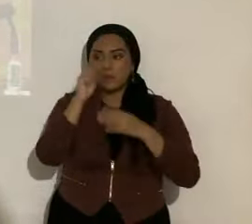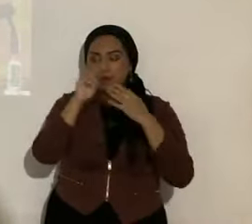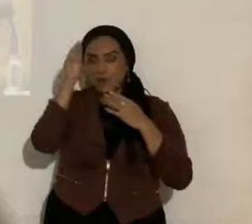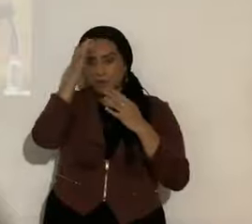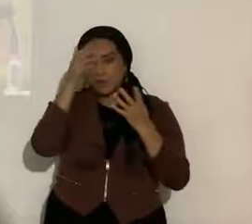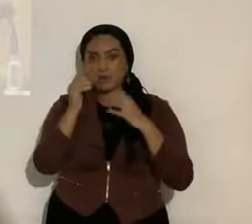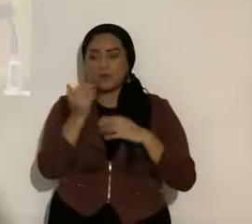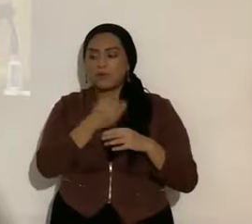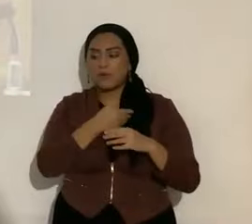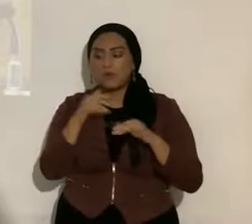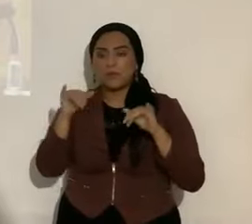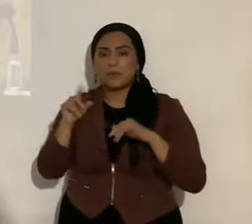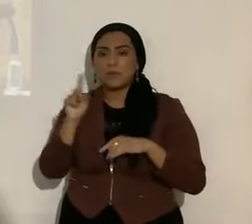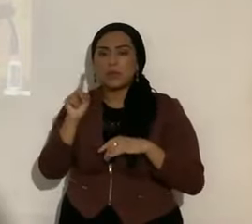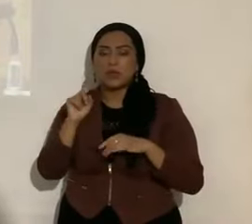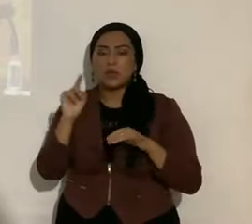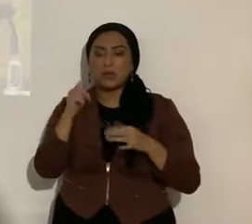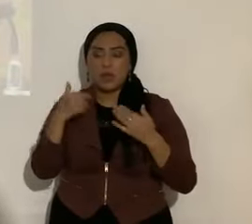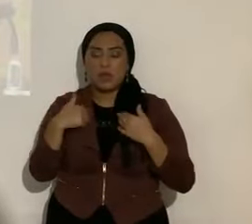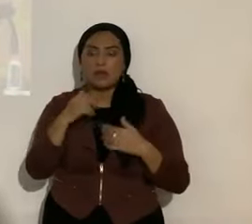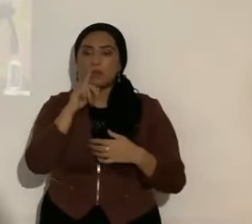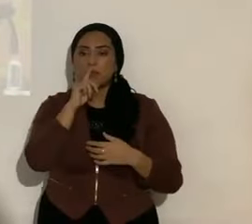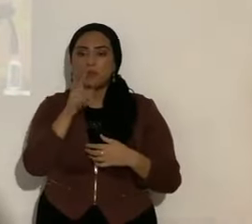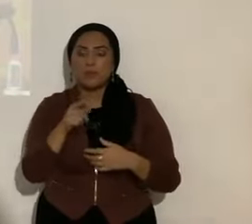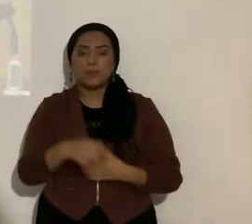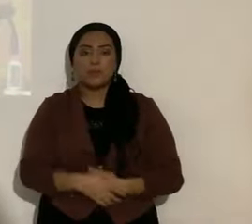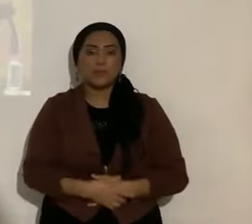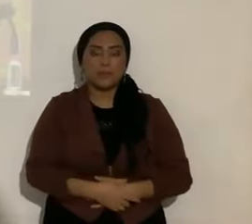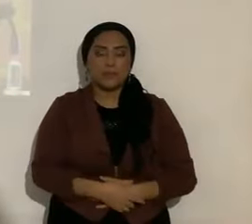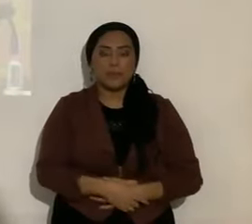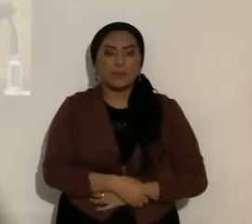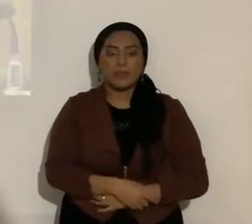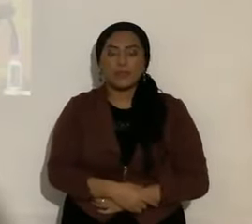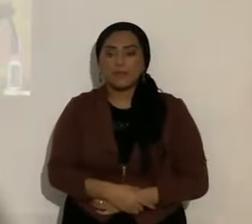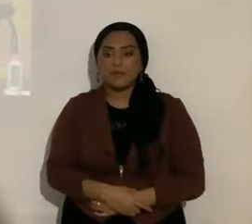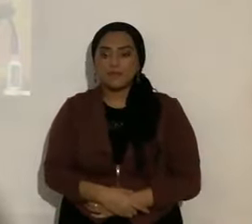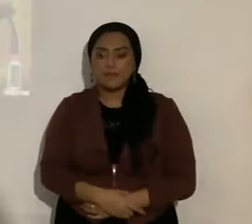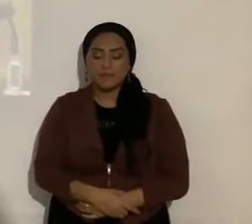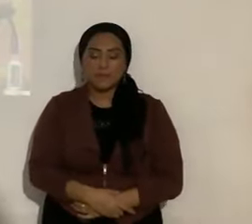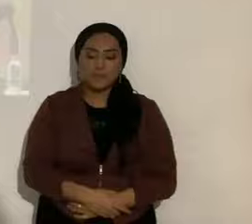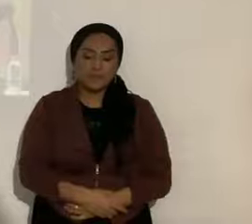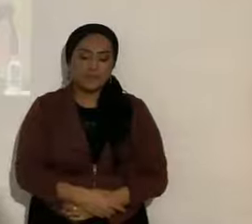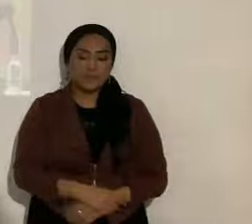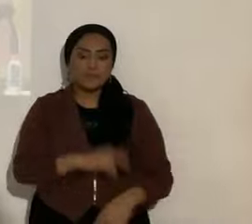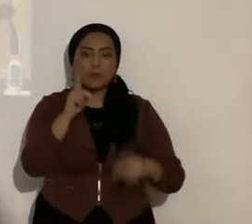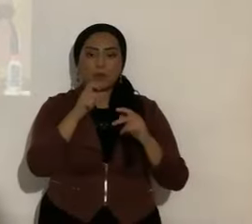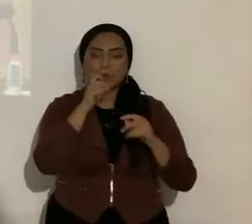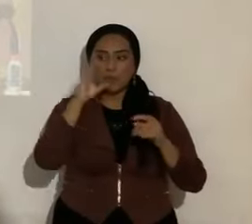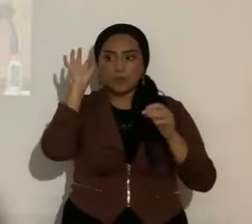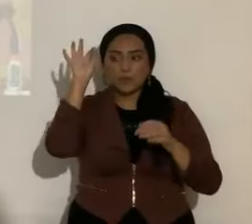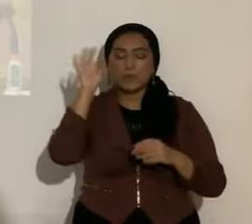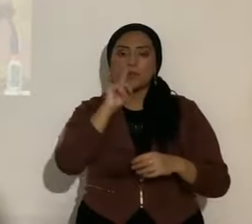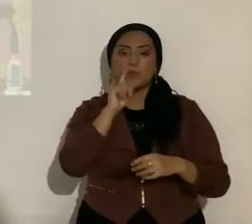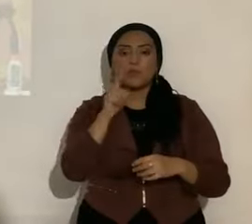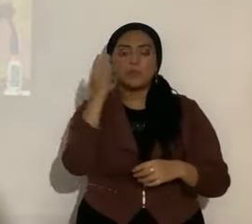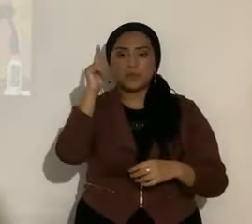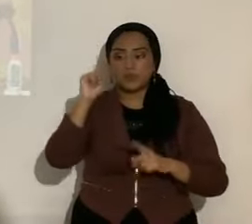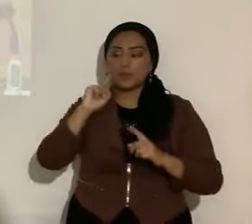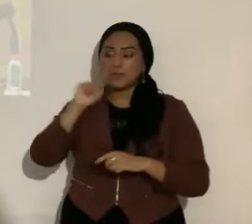estemos? Donde esté la verdad, en él, Yahshua, y de los que predican la verdad. Por eso él